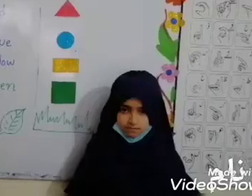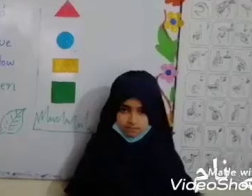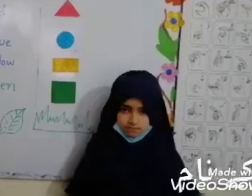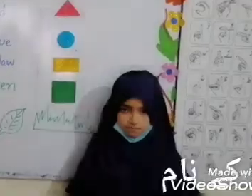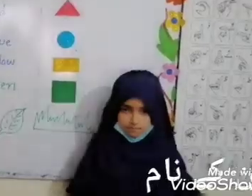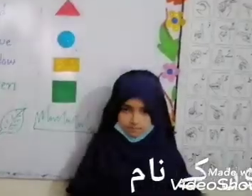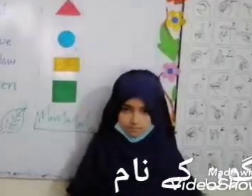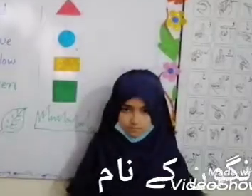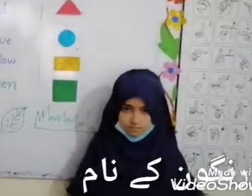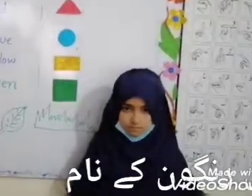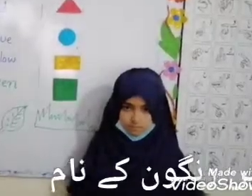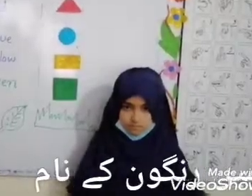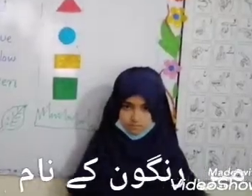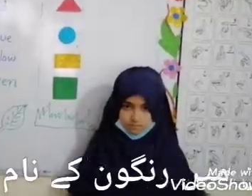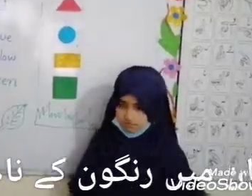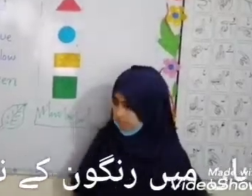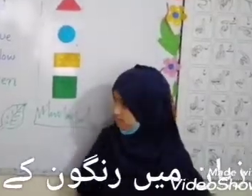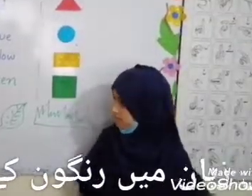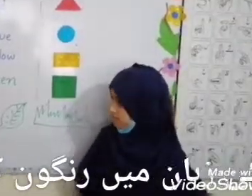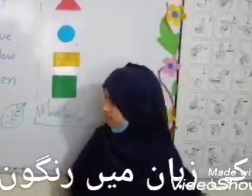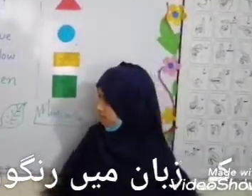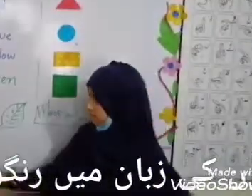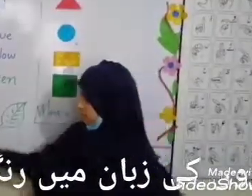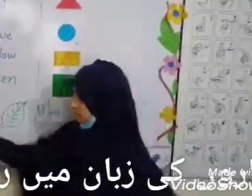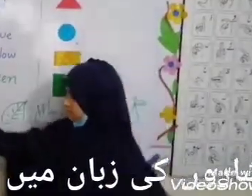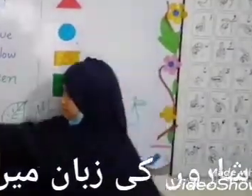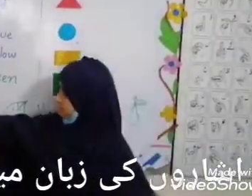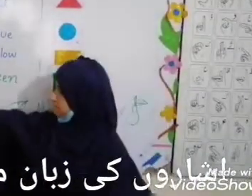सबसे पहले हम इंग्लिश का काम करेंगे।